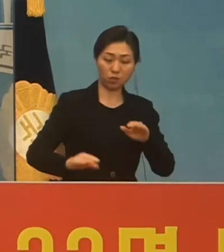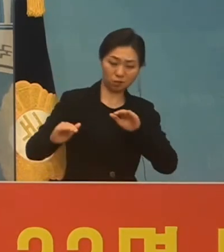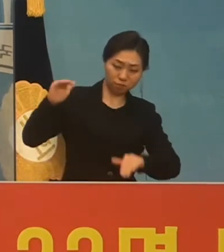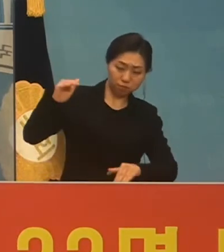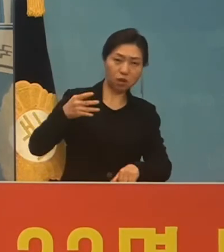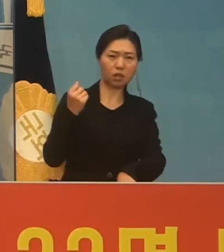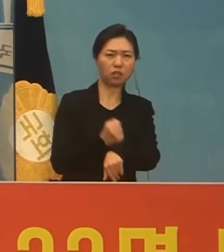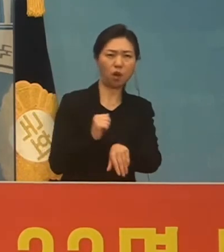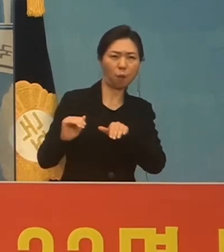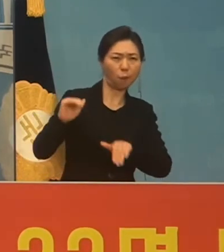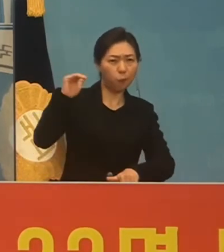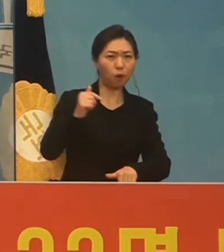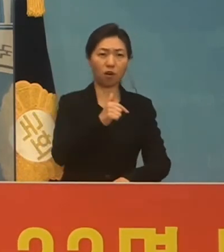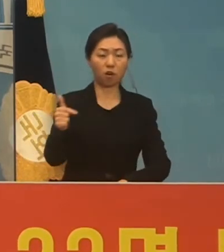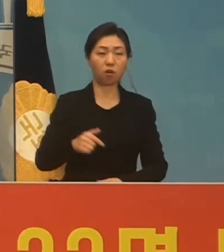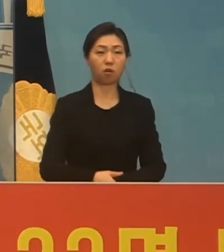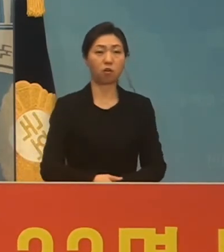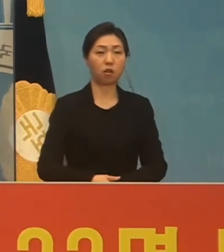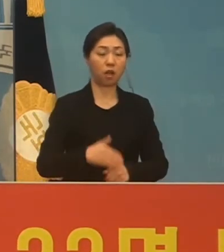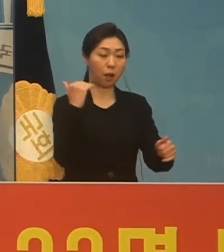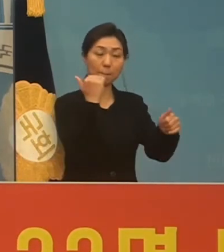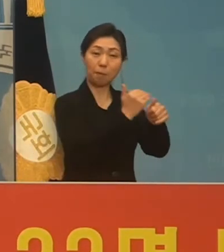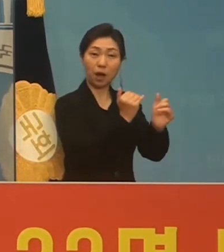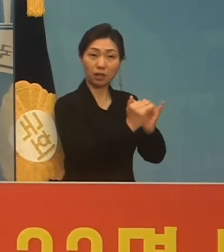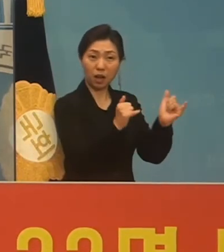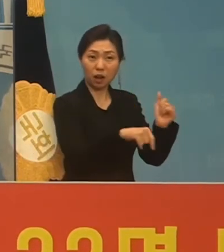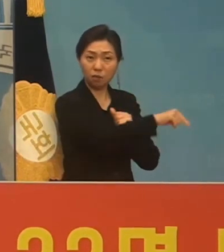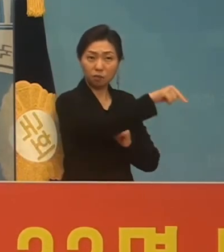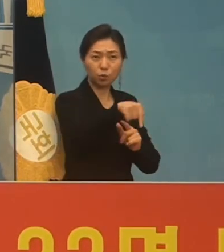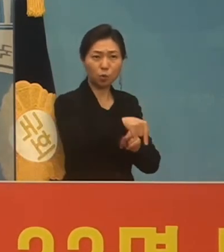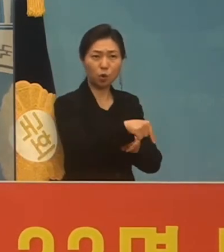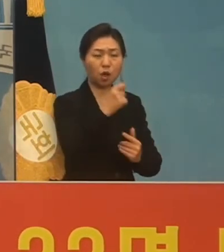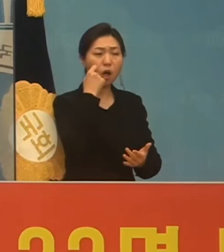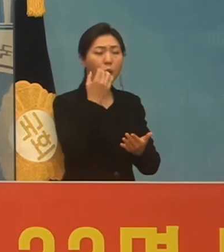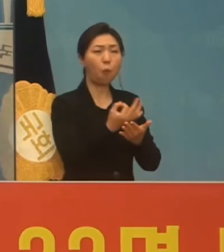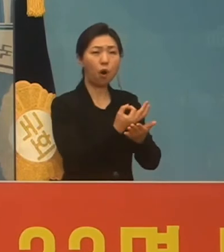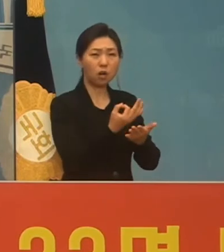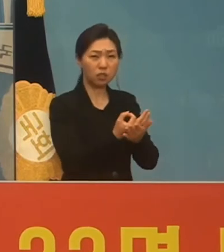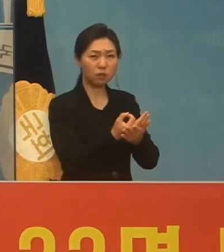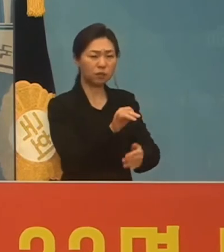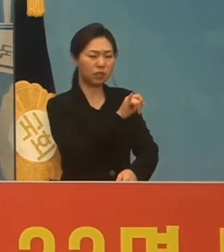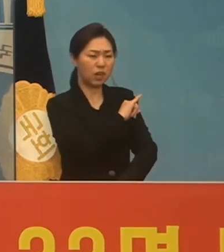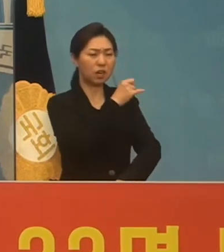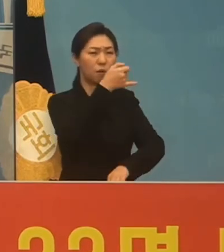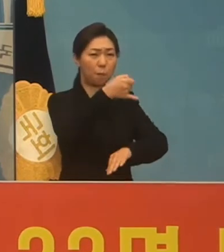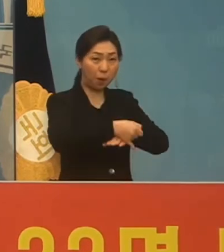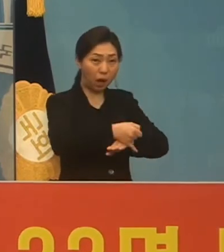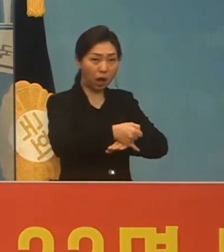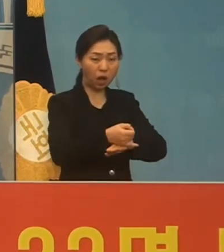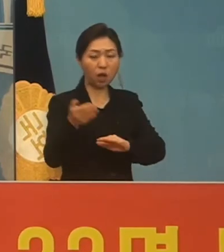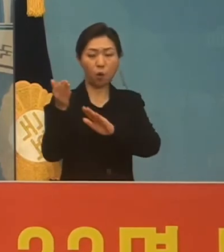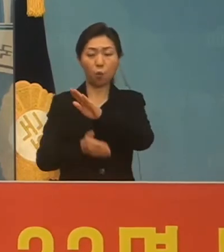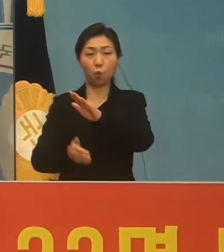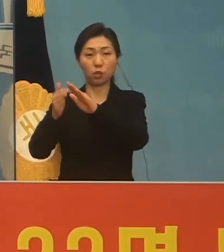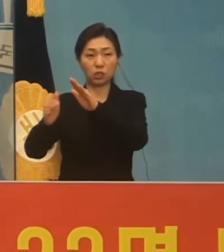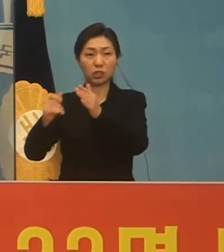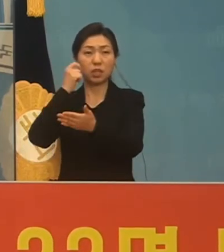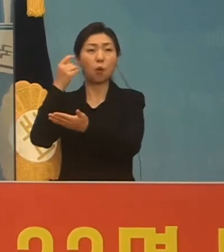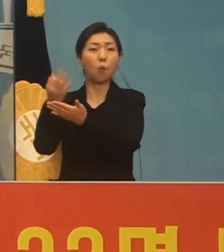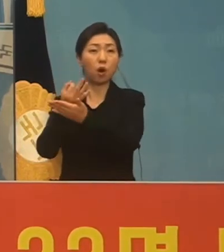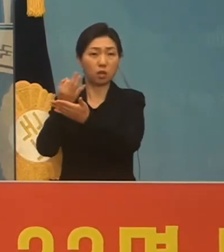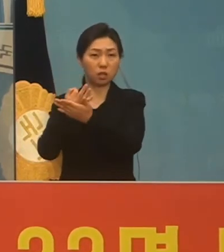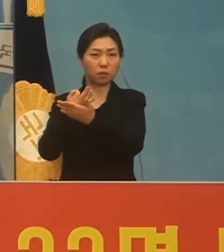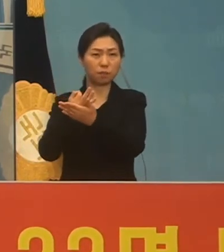합니다. 해고 노동자들은 최저시급의 정규직의 40% 수준의 임금을